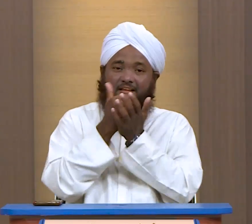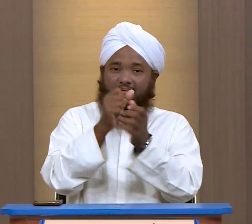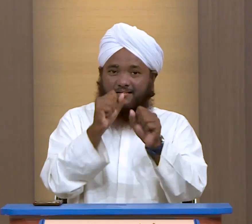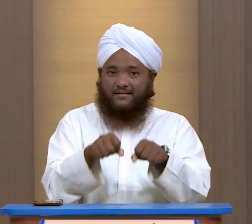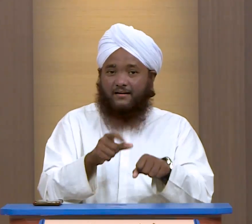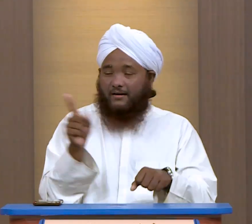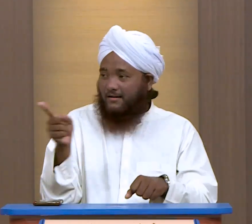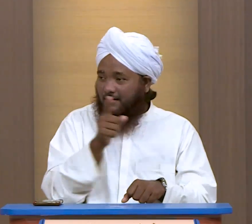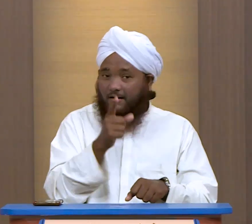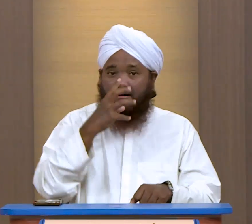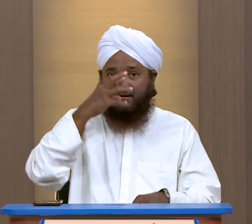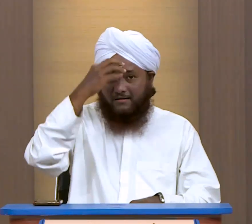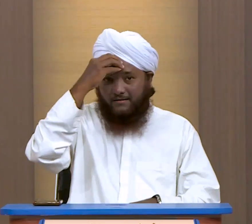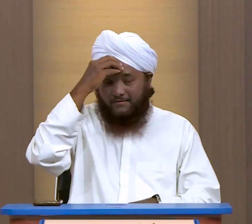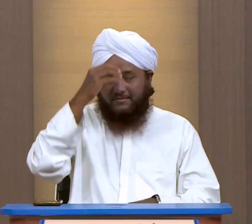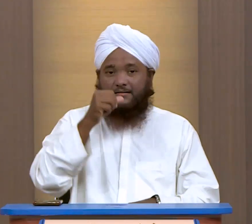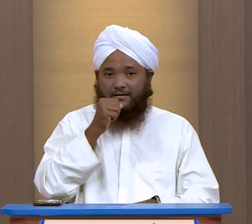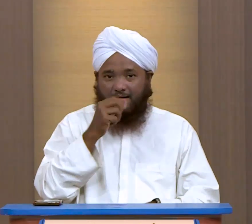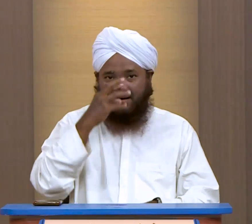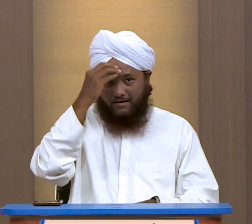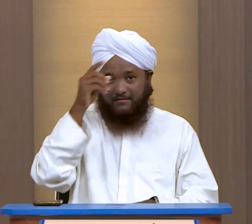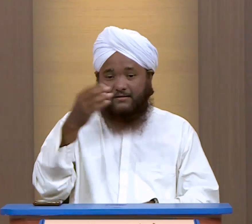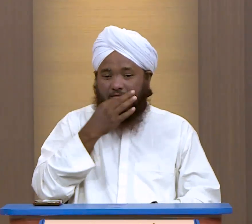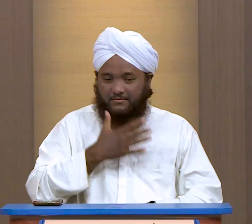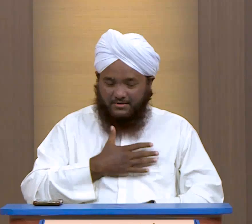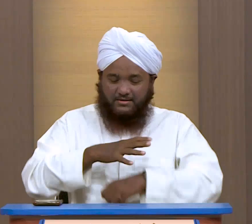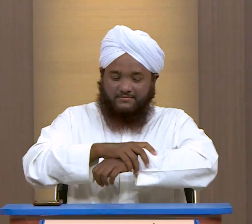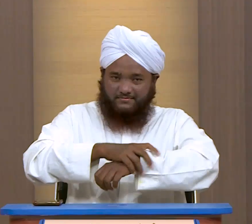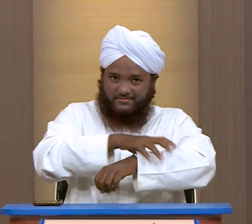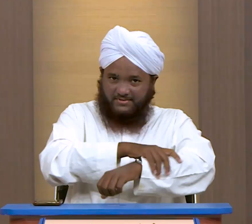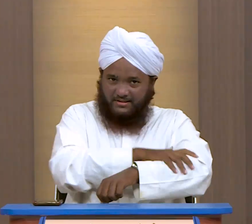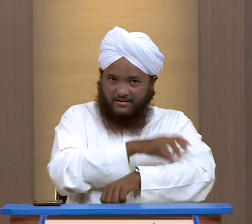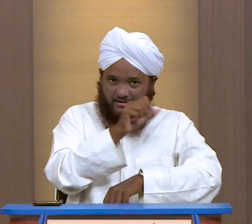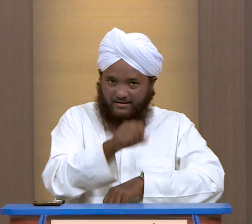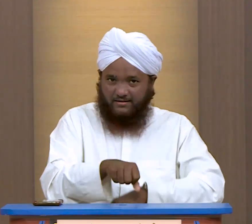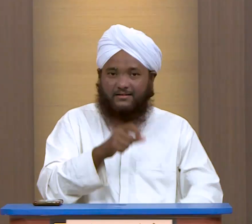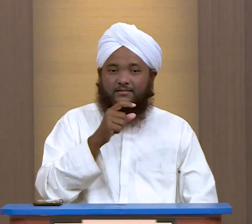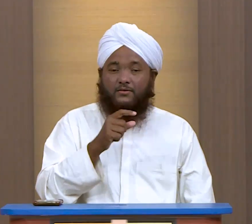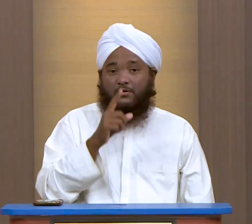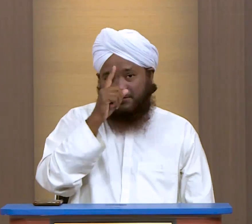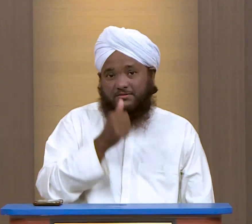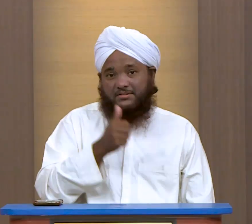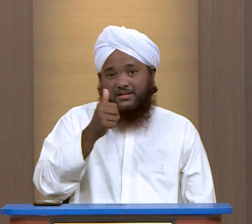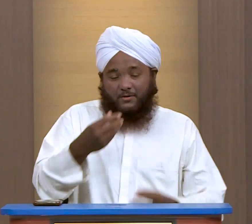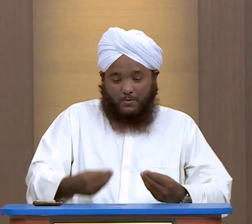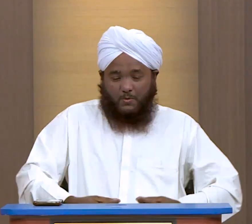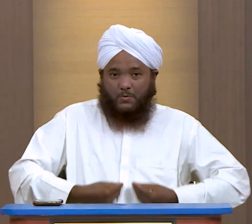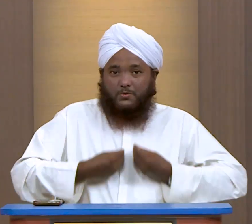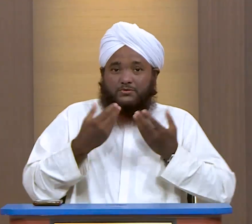ساتھ اچھے رویے سے پیش آئیں گے، ان کی عزت کریں گے، تو ہو سکتا ہے کہ خوش ہو کر ان کے دل سے ہمارے